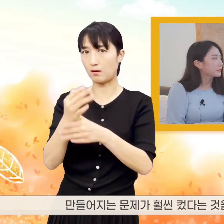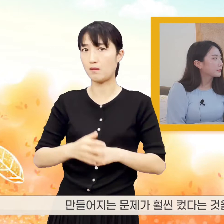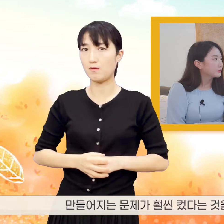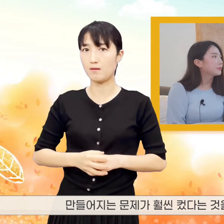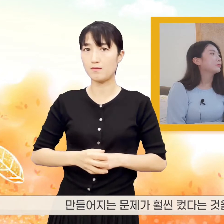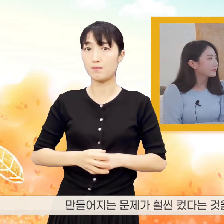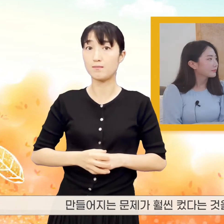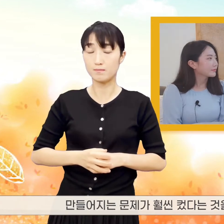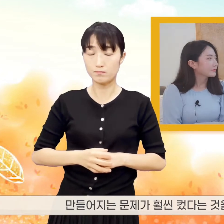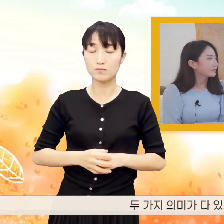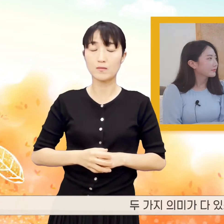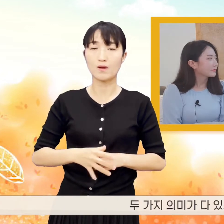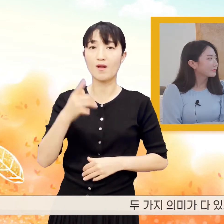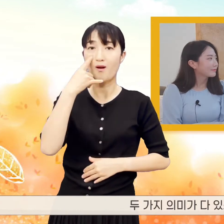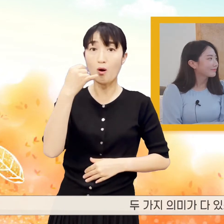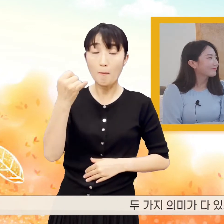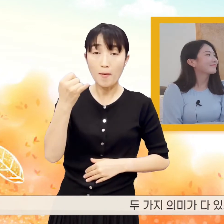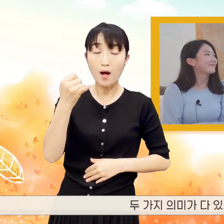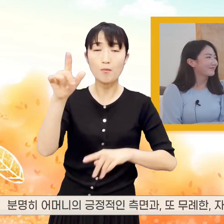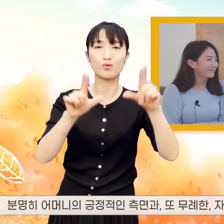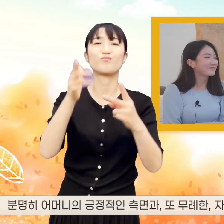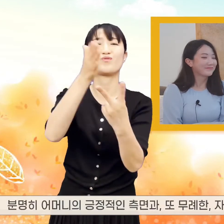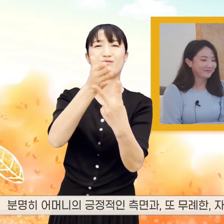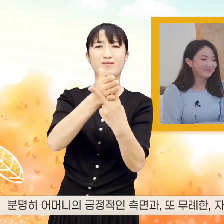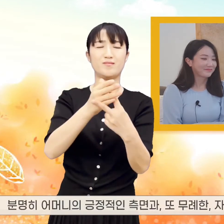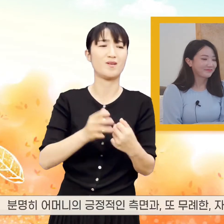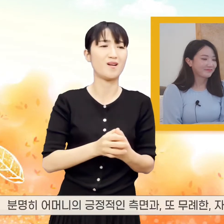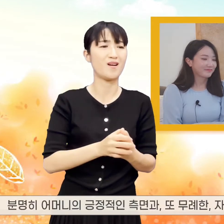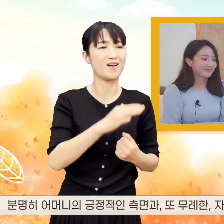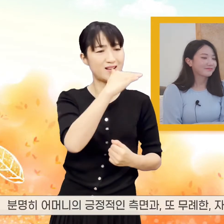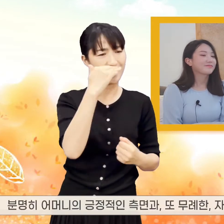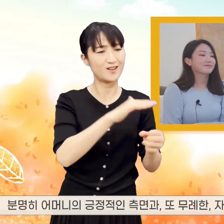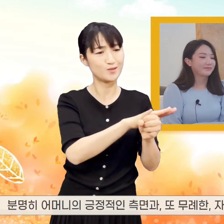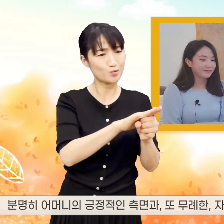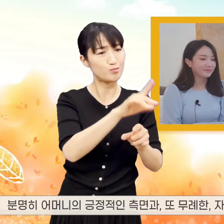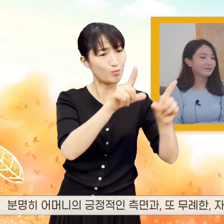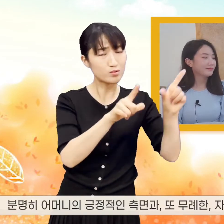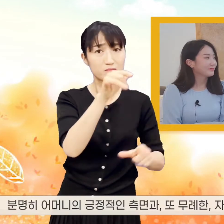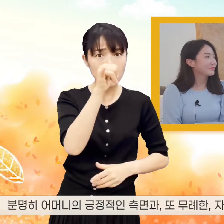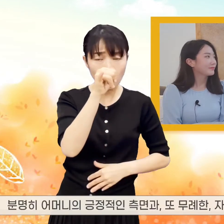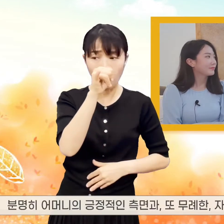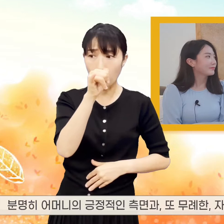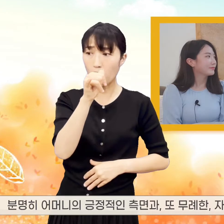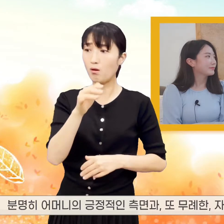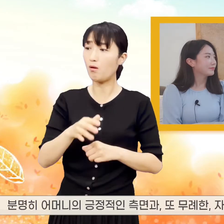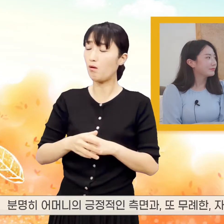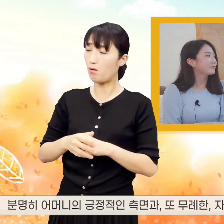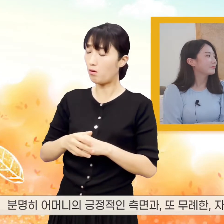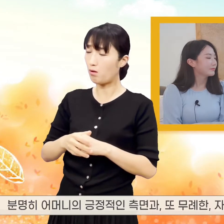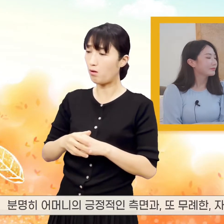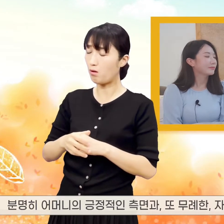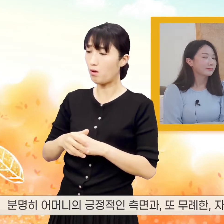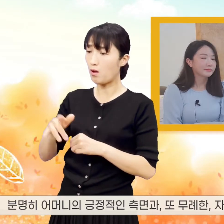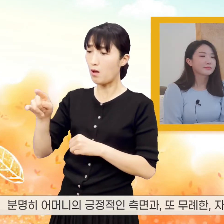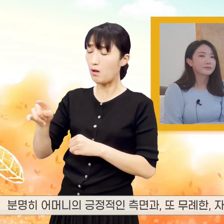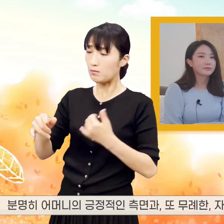알게 됐어요. 두 가지 의미가 다 있죠. 분명히 어머니의 긍정적인 측면과 또 무례한